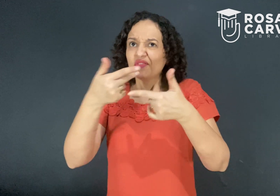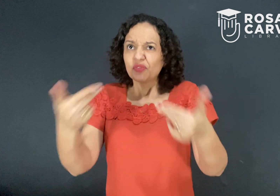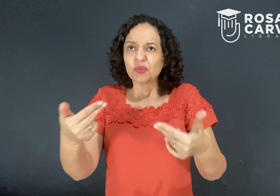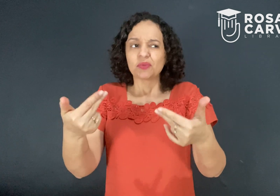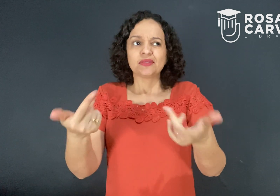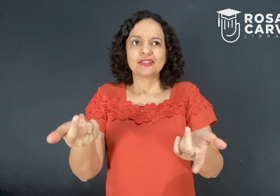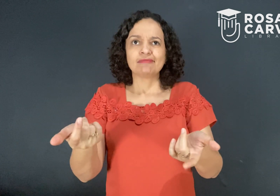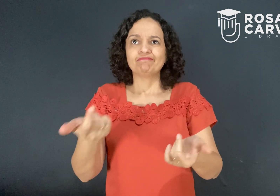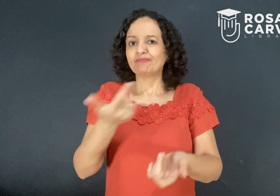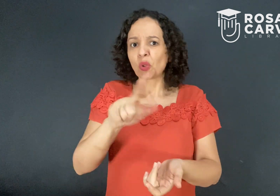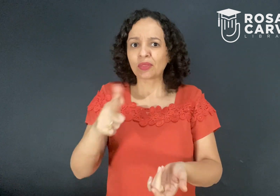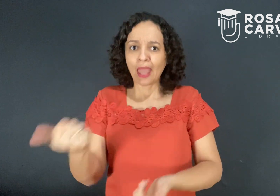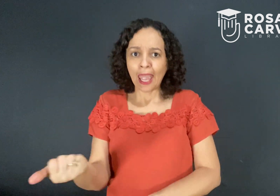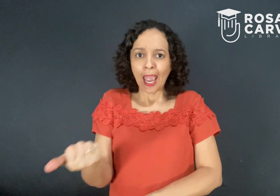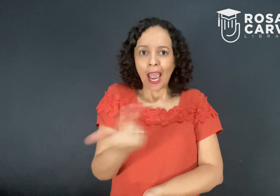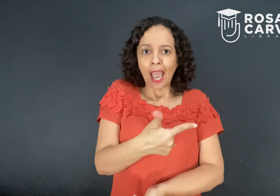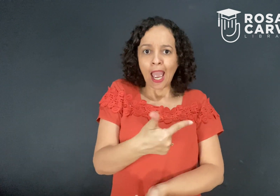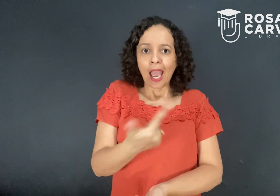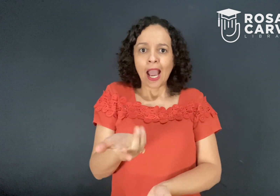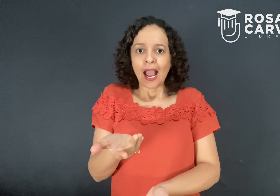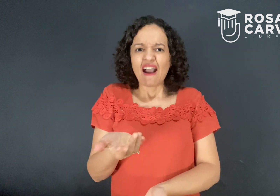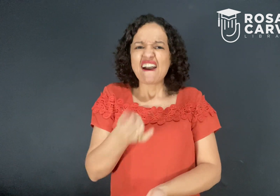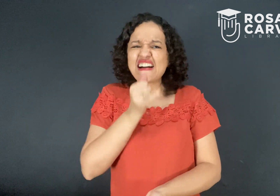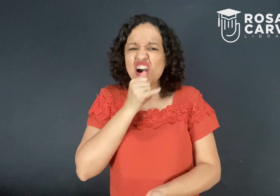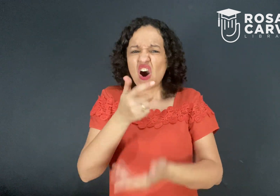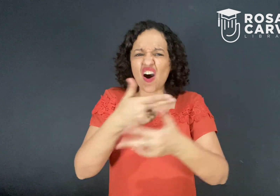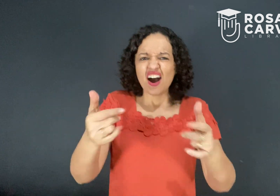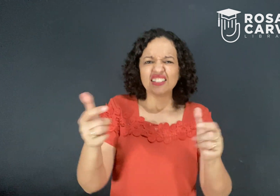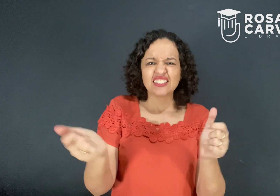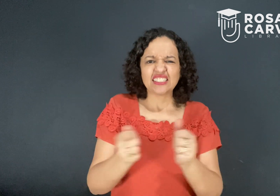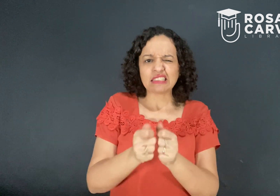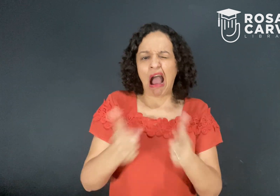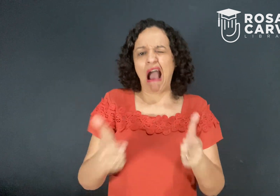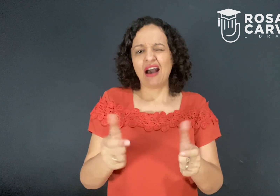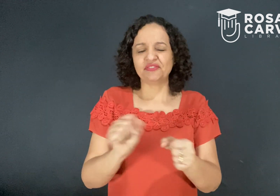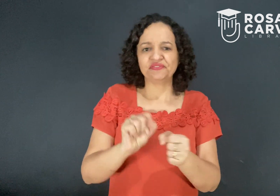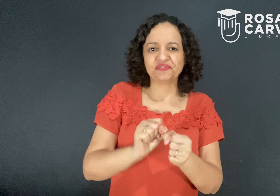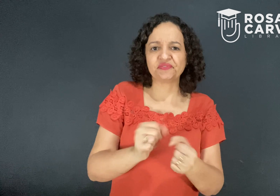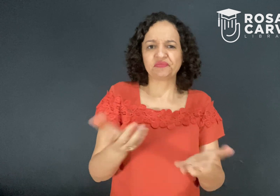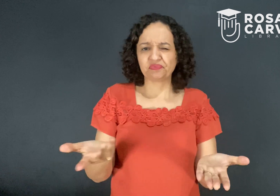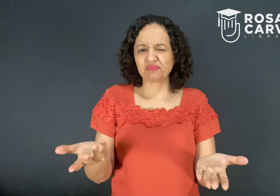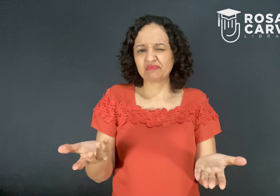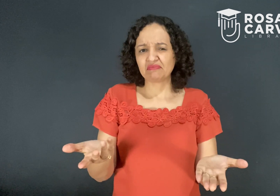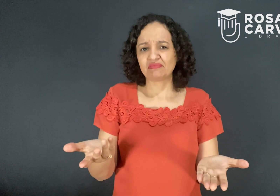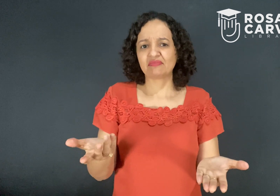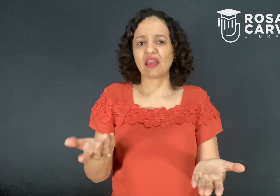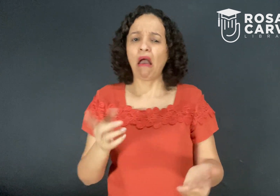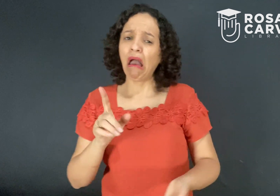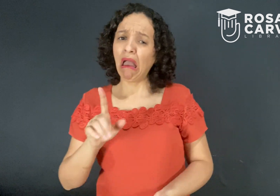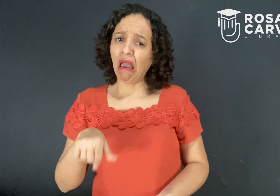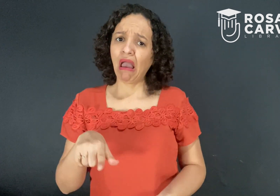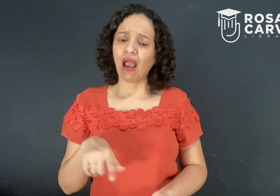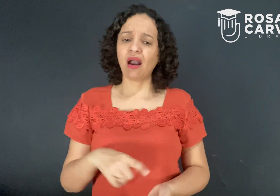ações que não têm recompensa, né? Que é aquelas coisas, a gente fala, as coisas chatas de fazer. Sim, pode ser,